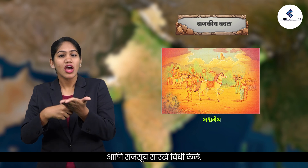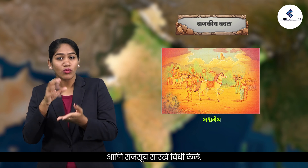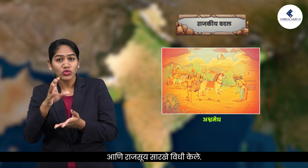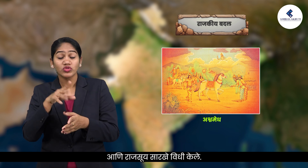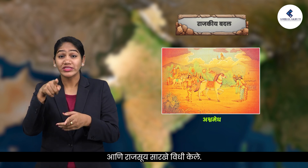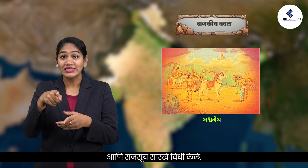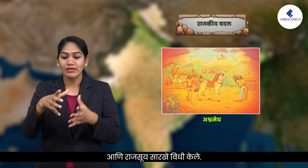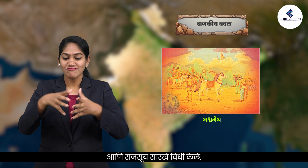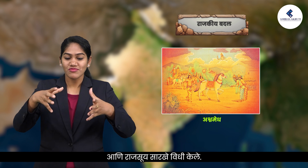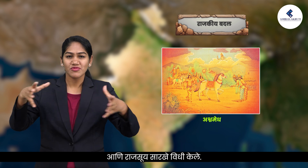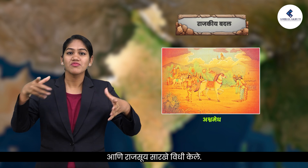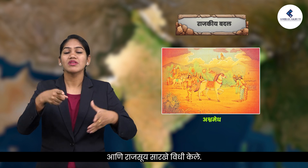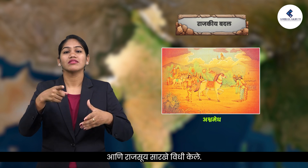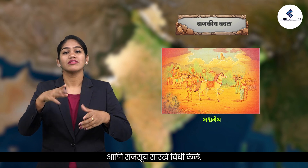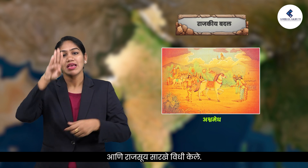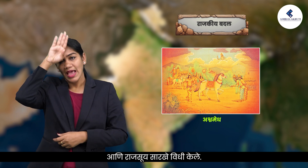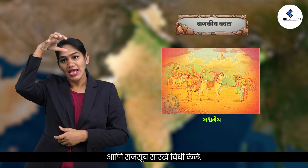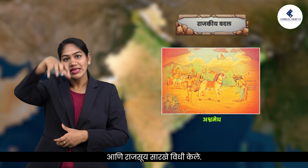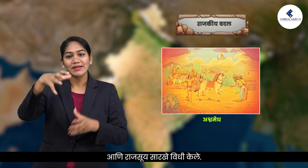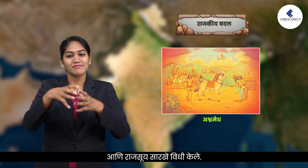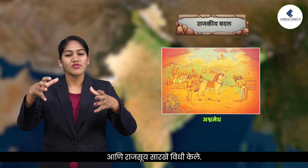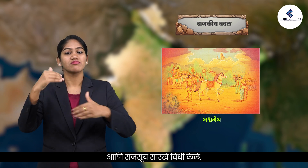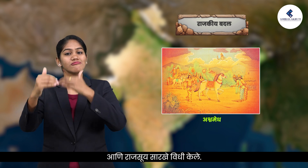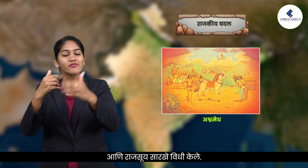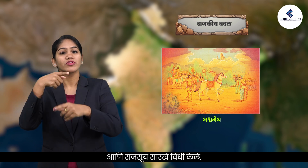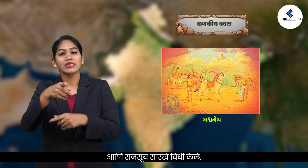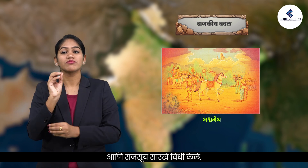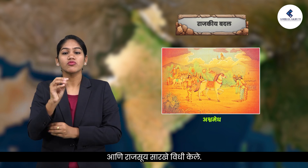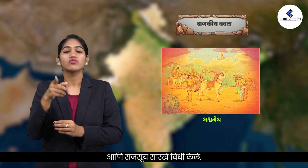आणि राजसूय सारखे विधी केले.